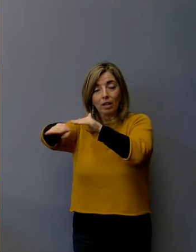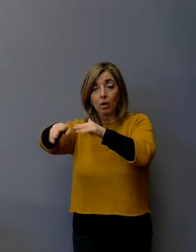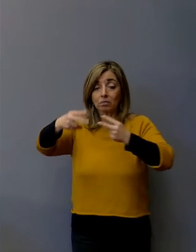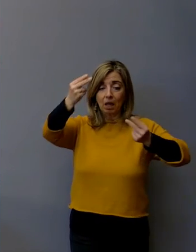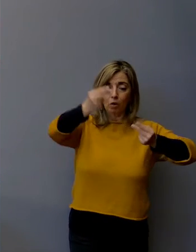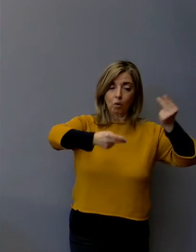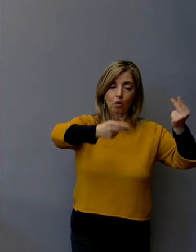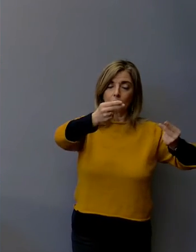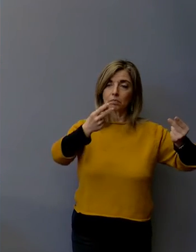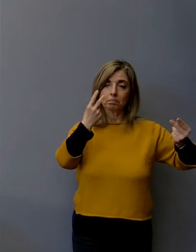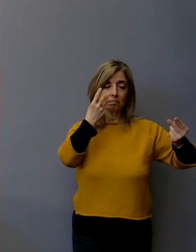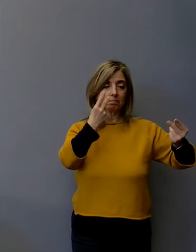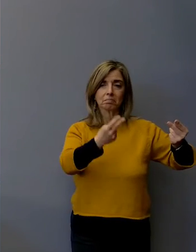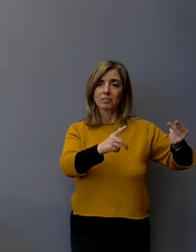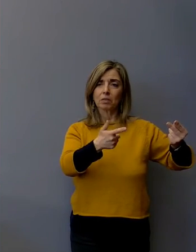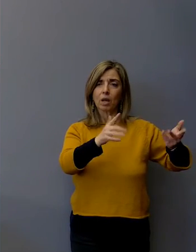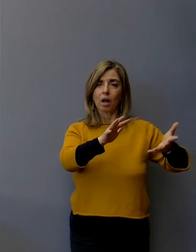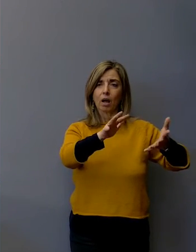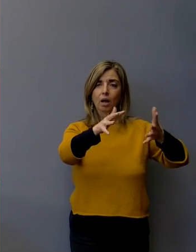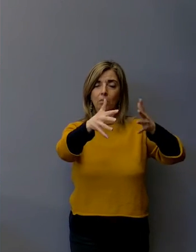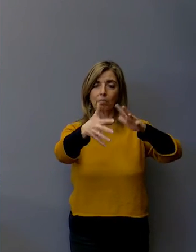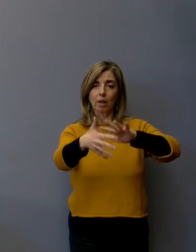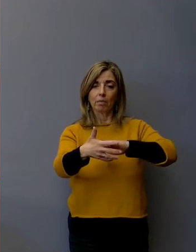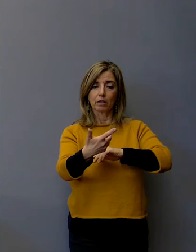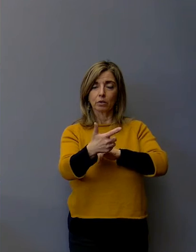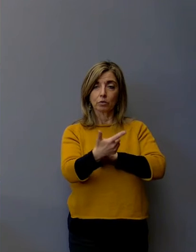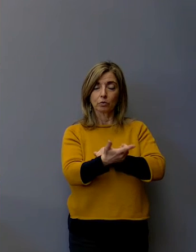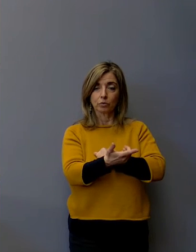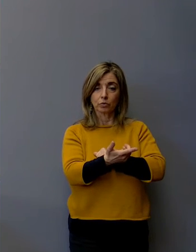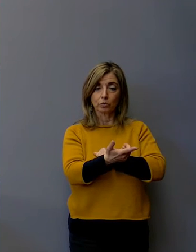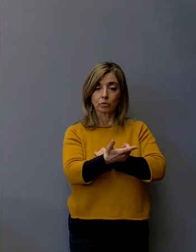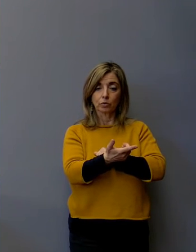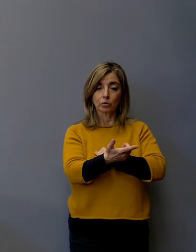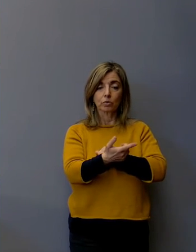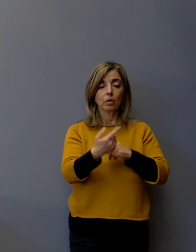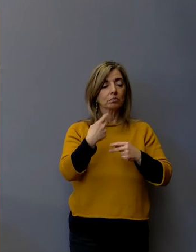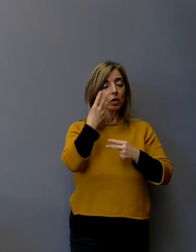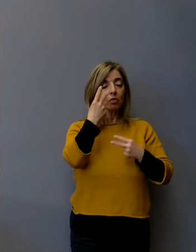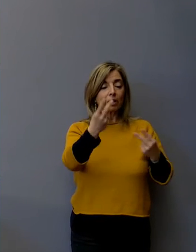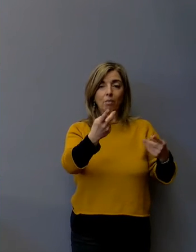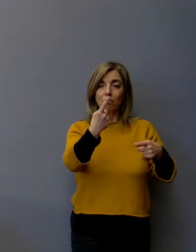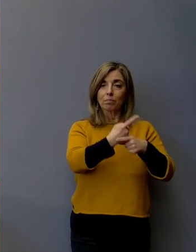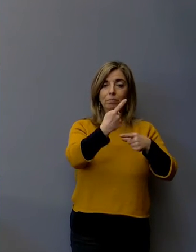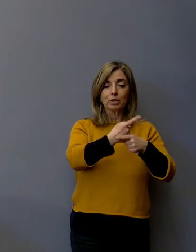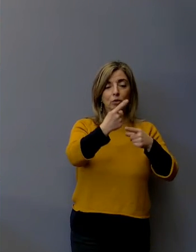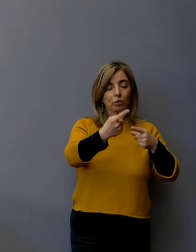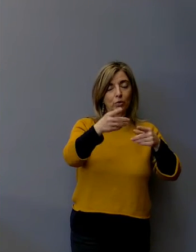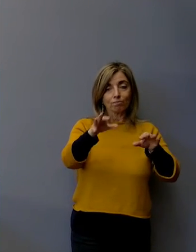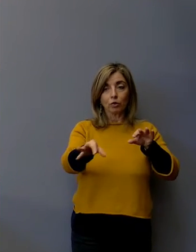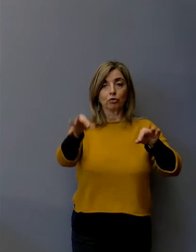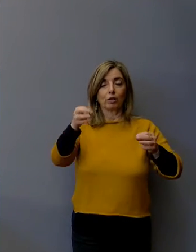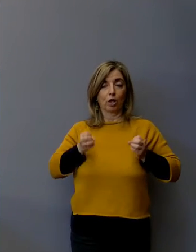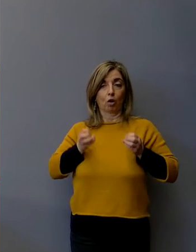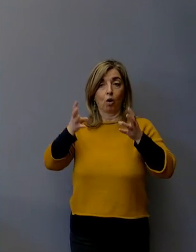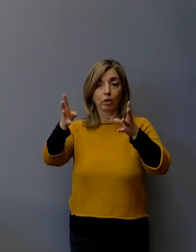cambiato non vediamo la necessità di uscire dal seminato per compiere scelte coraggiose non vediamo la visione di una genova futura che